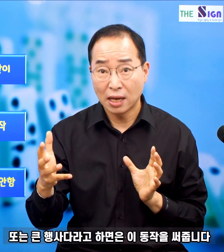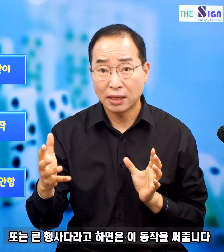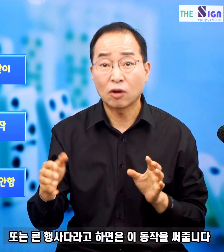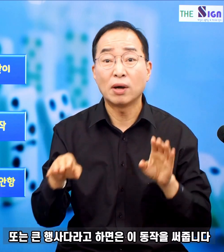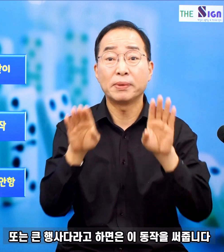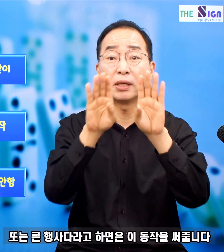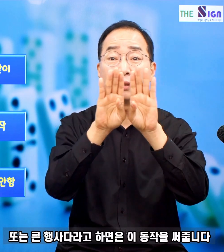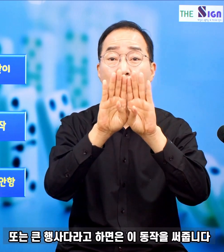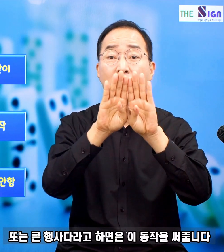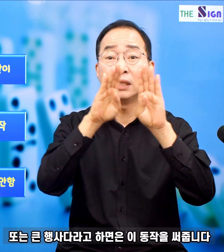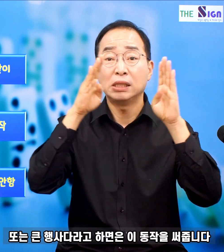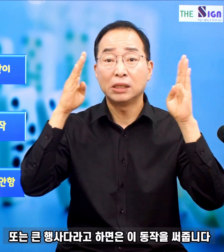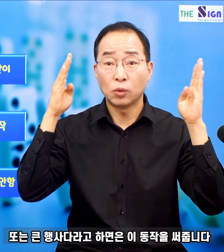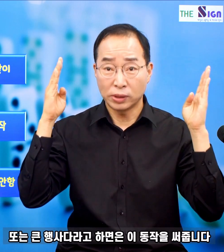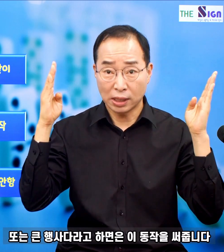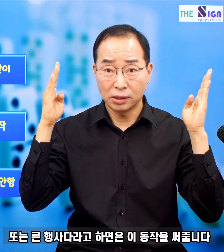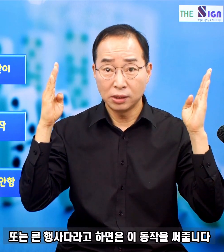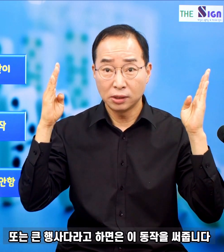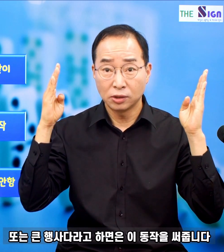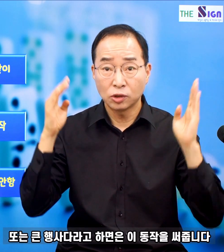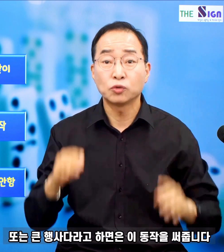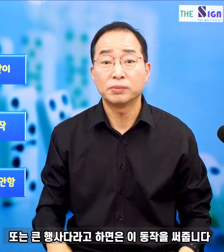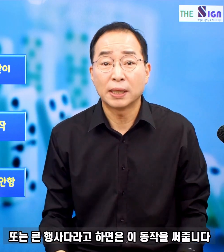라고 하면은 이 동작을 써줍니다.